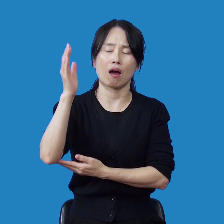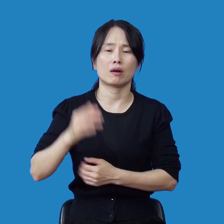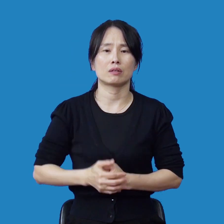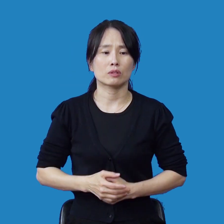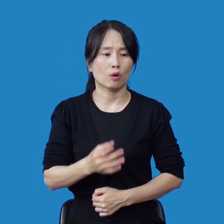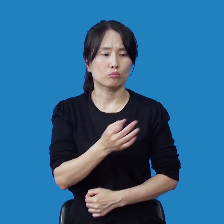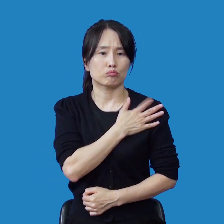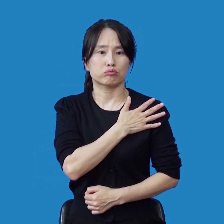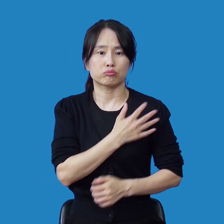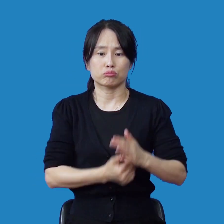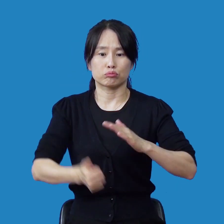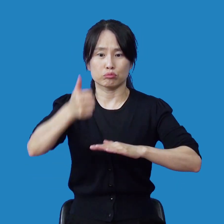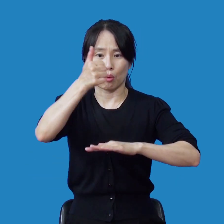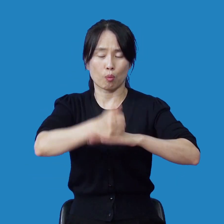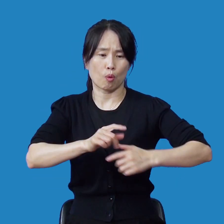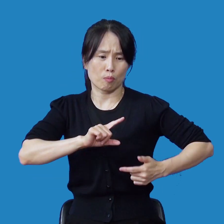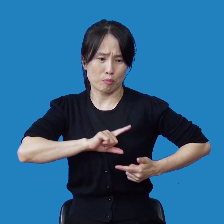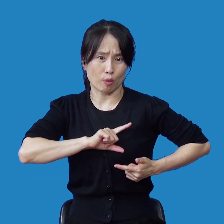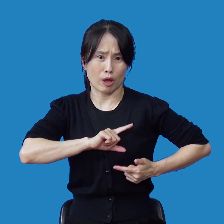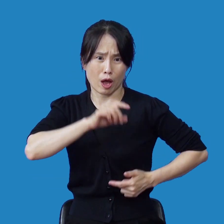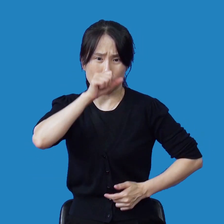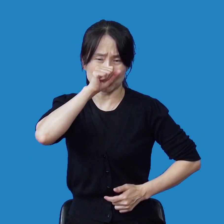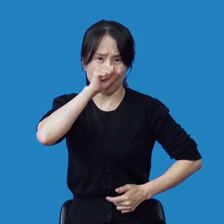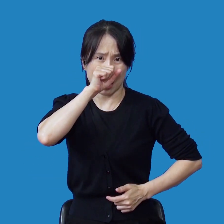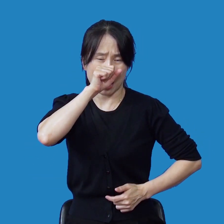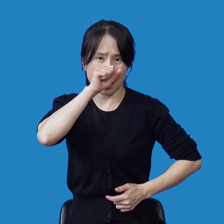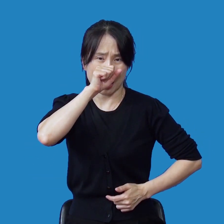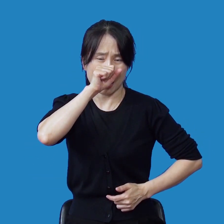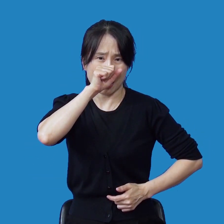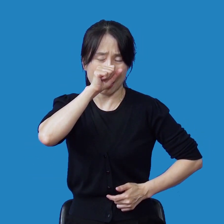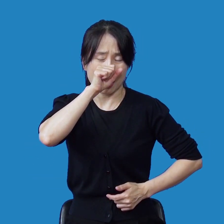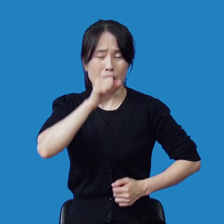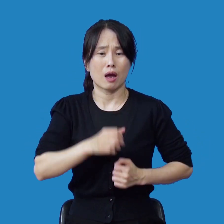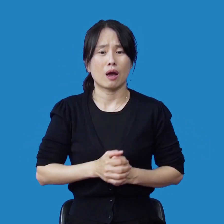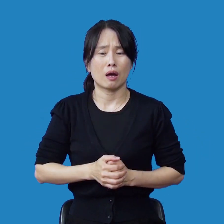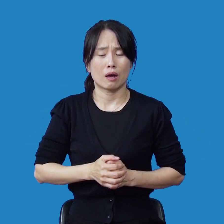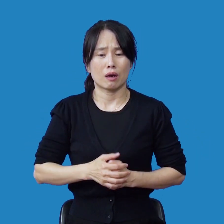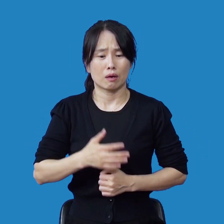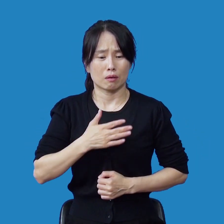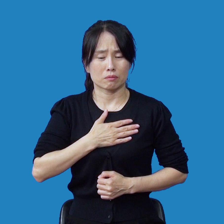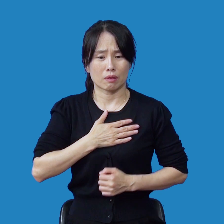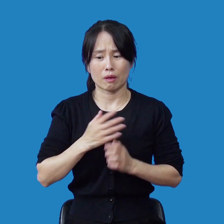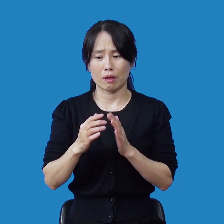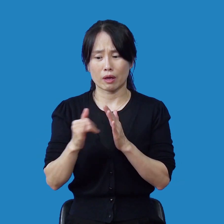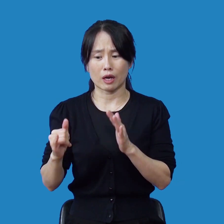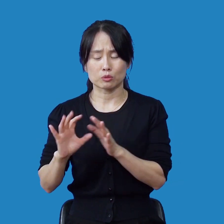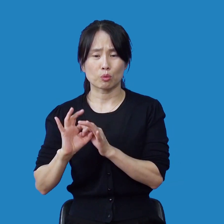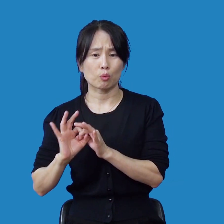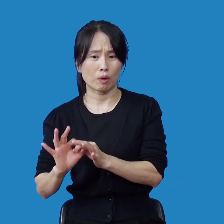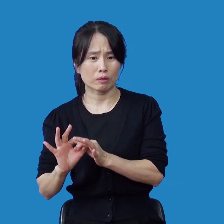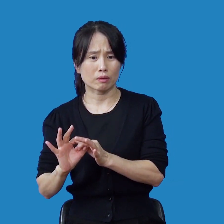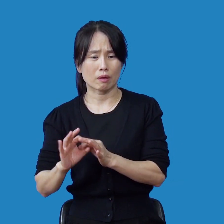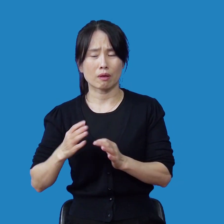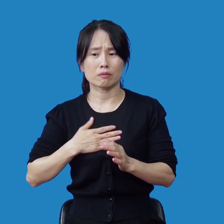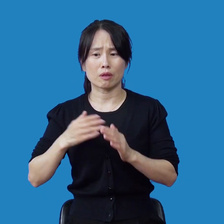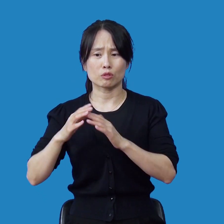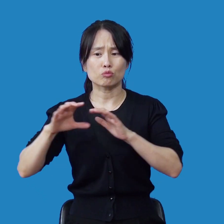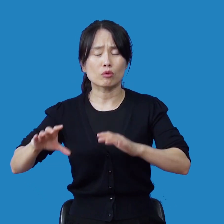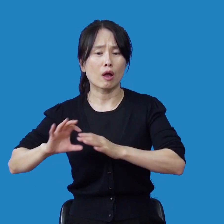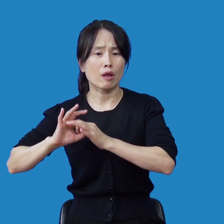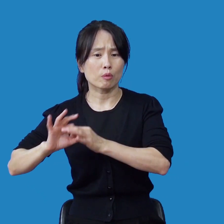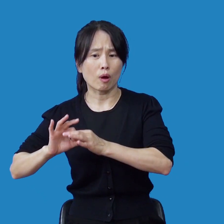부와 성공과 명예가 아무리 좋아도 그것이 내 가족과의 관계, 내